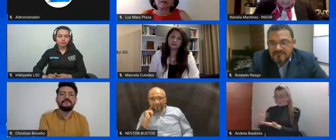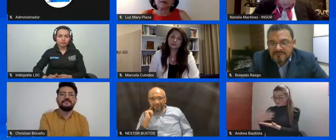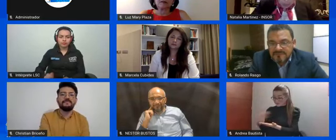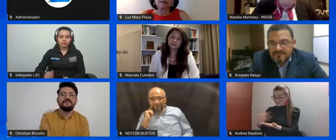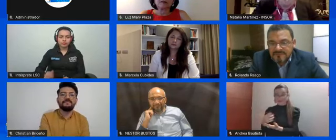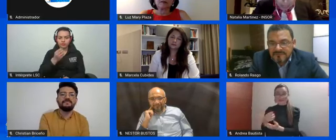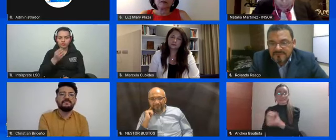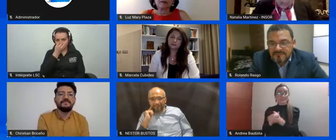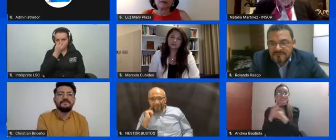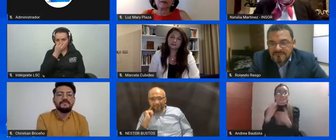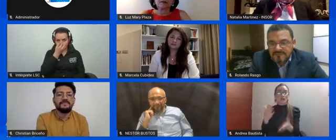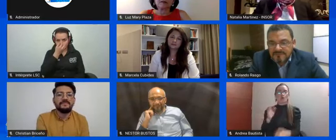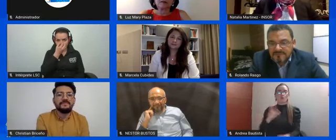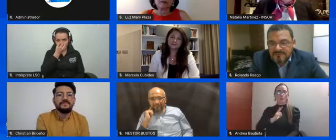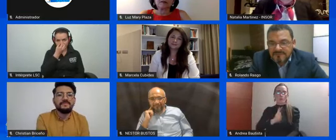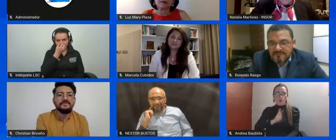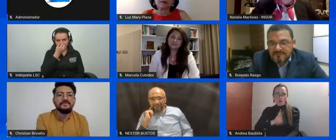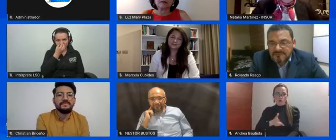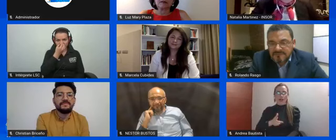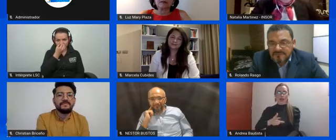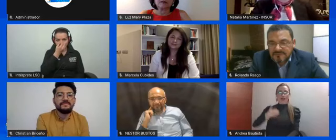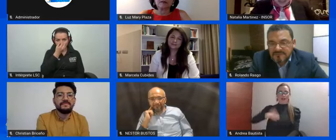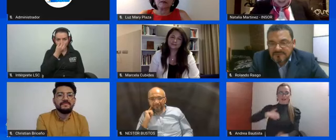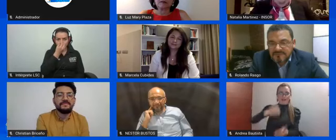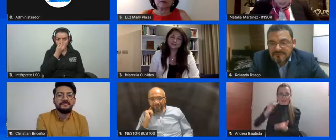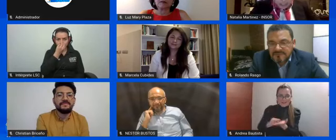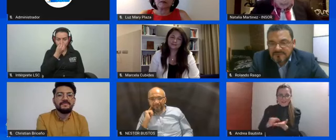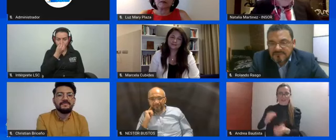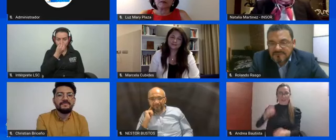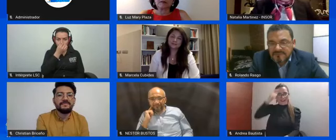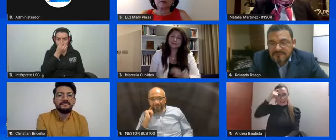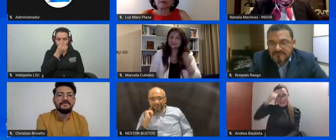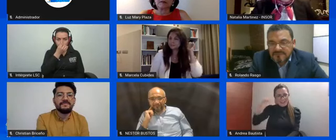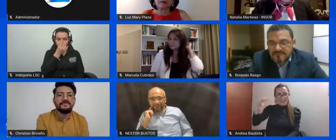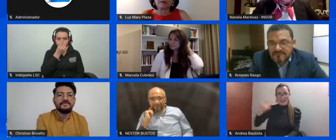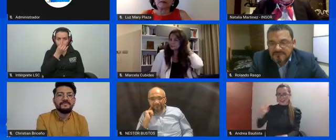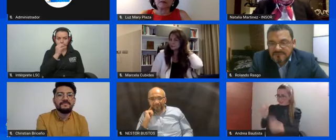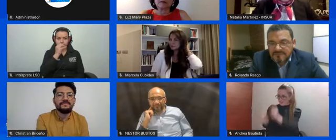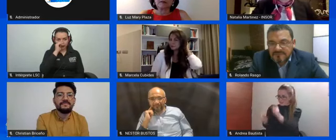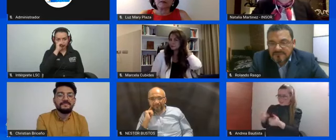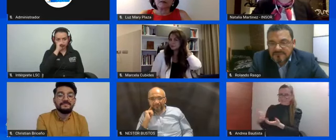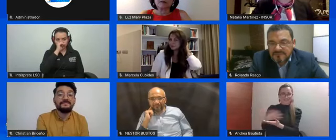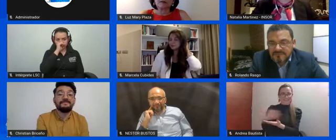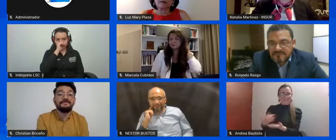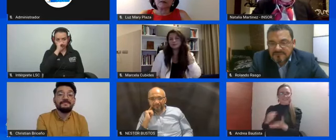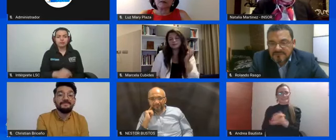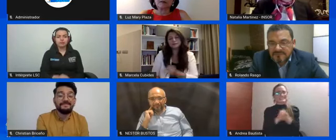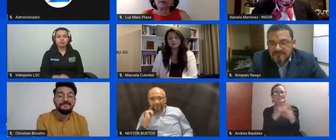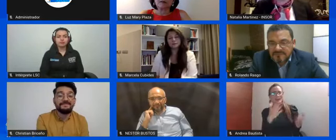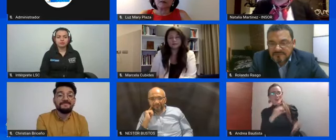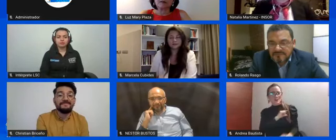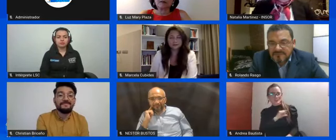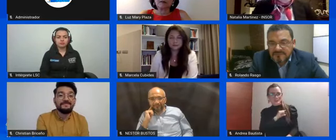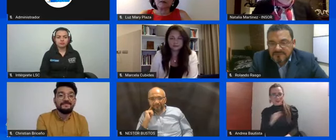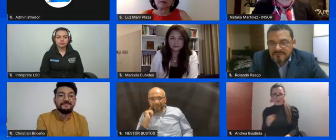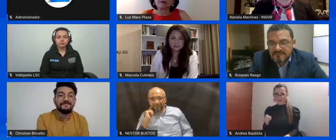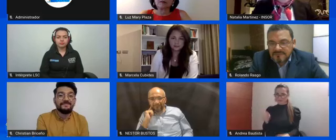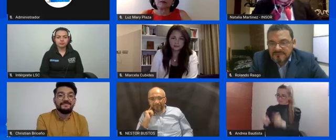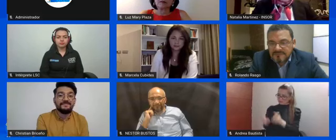desde Portugal, desde Cartagena, muchísimas personas que están recordando la labor que tuvieron